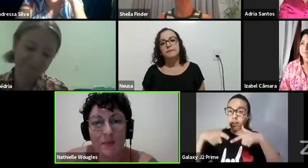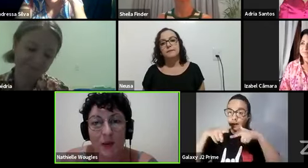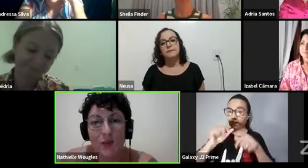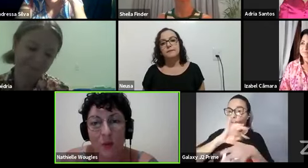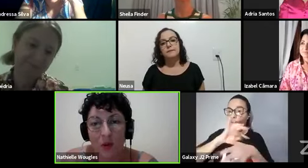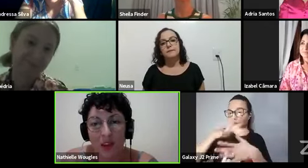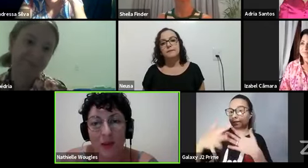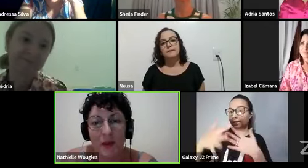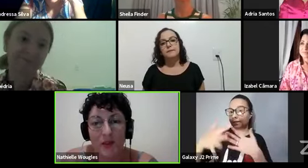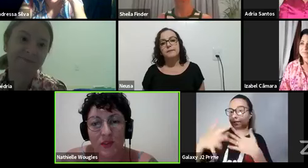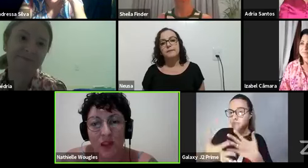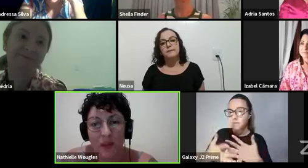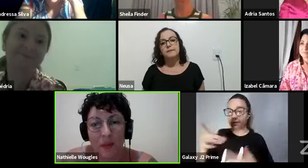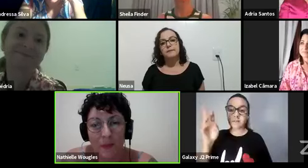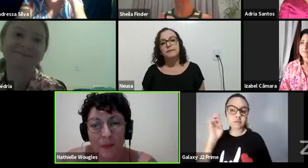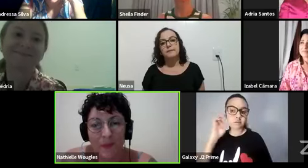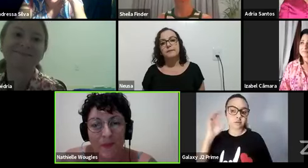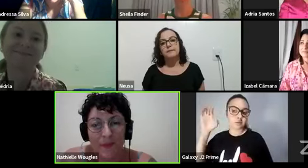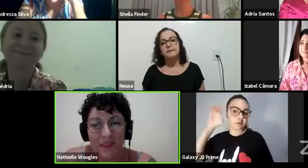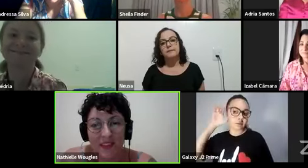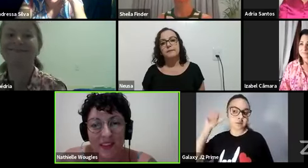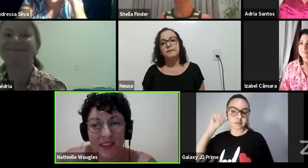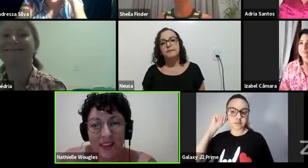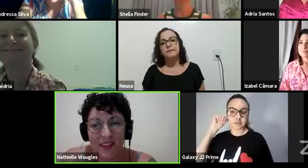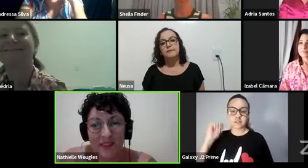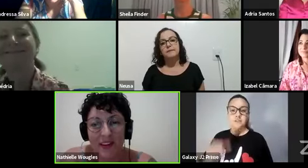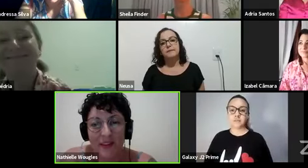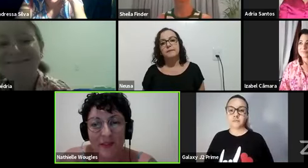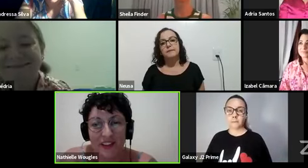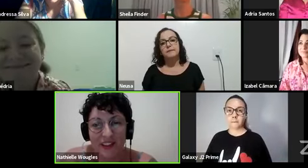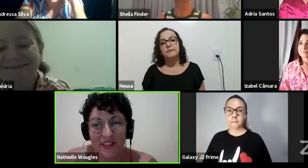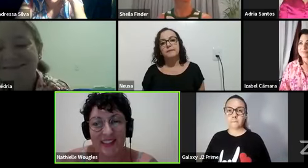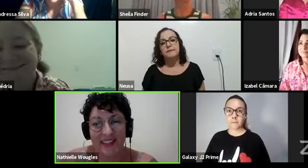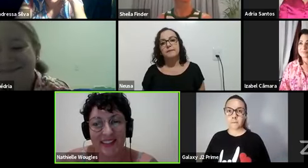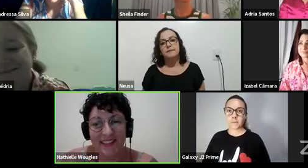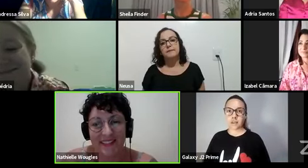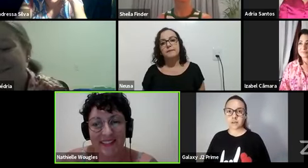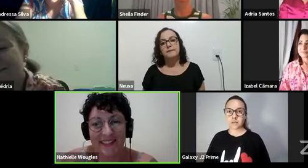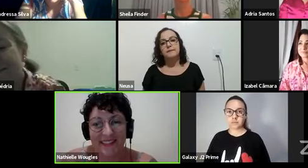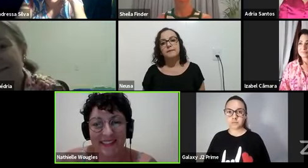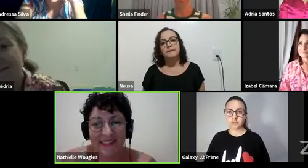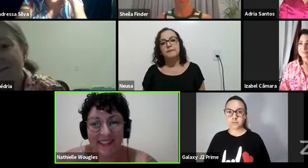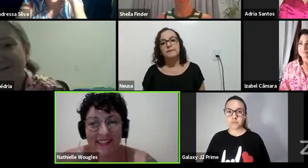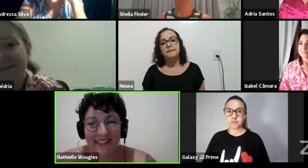sempre expande um pouquinho mais o tempo. Então, fica à vontade, Andressa.